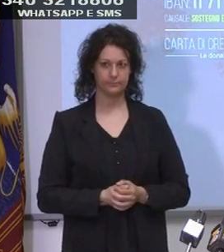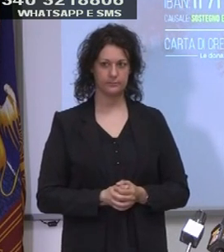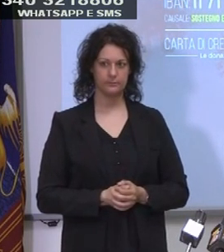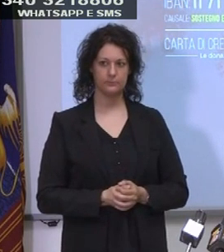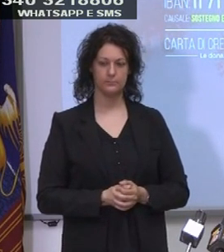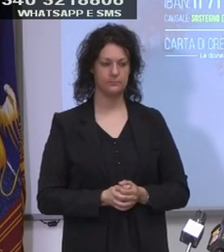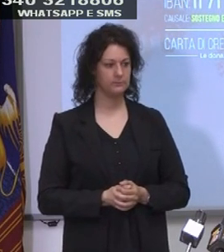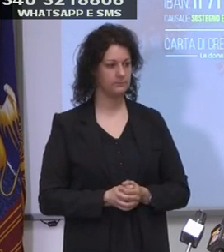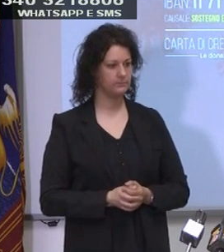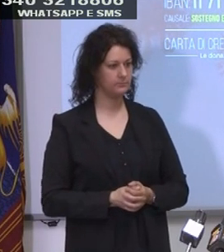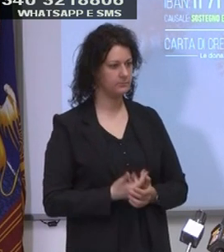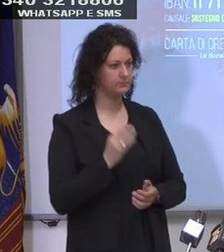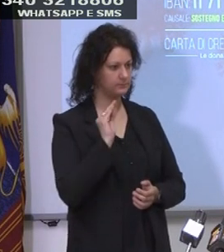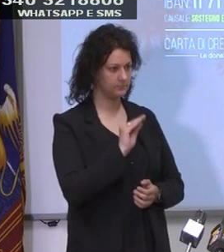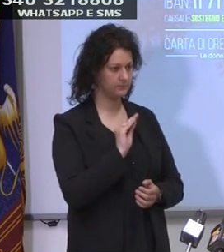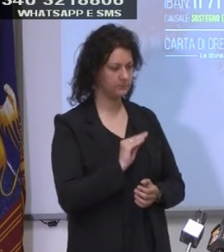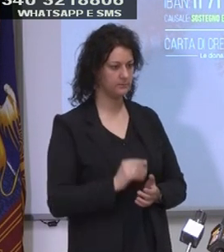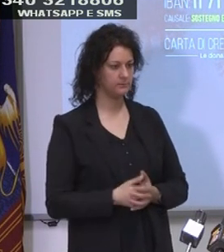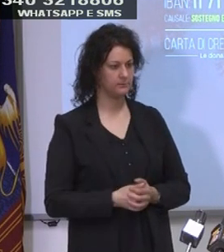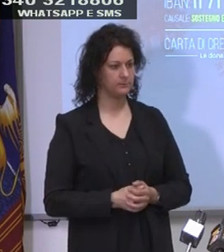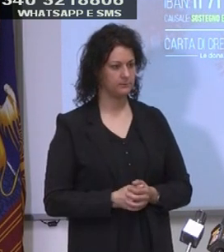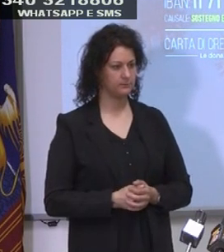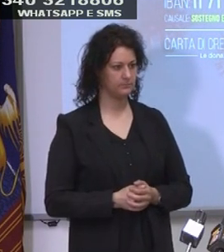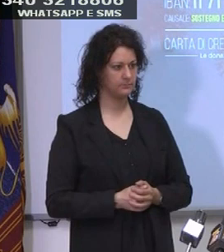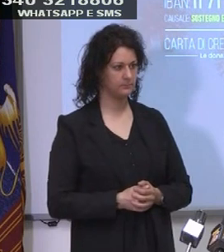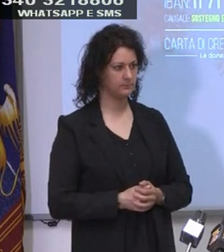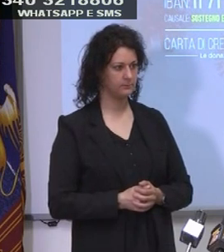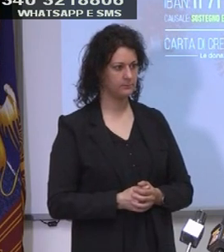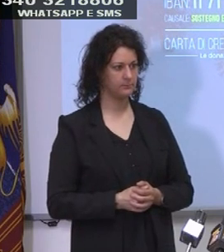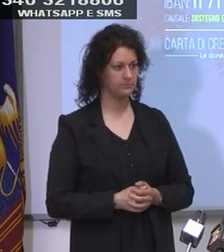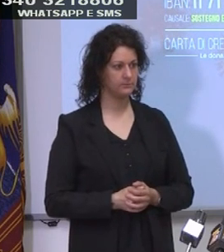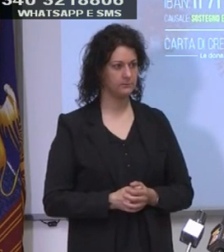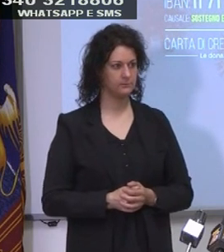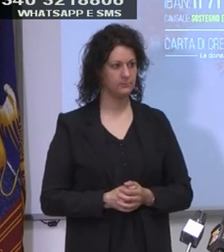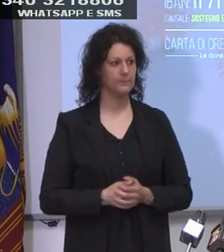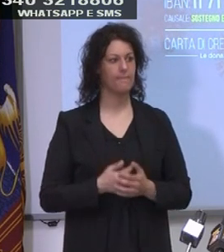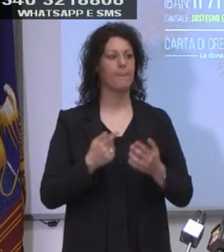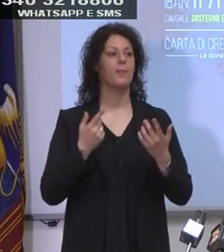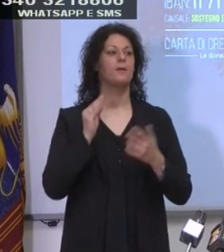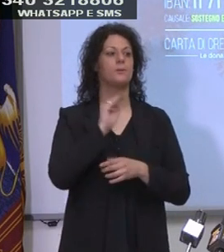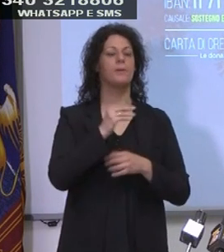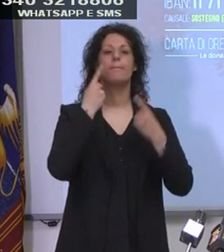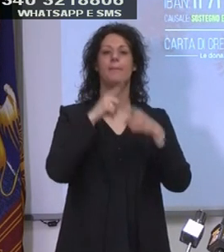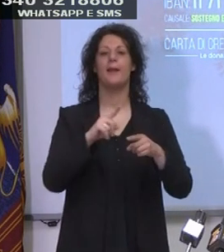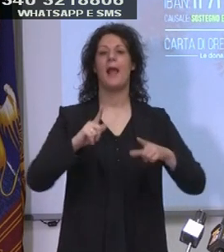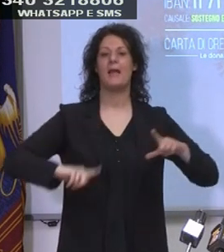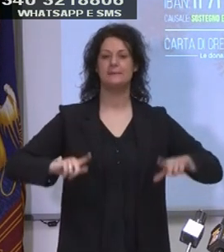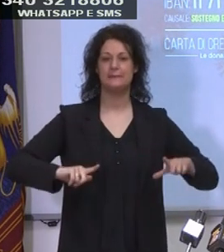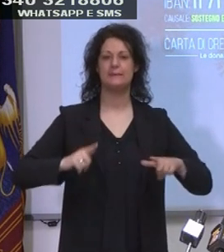Nicolussi Moro, provincia del Veneto, chiede tre domande. Vabbè, a che punto è il piano riapertura estiva asili? Mi pare